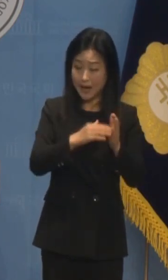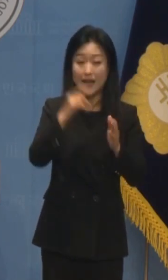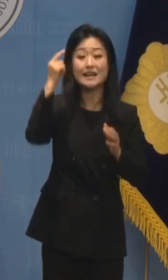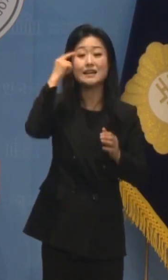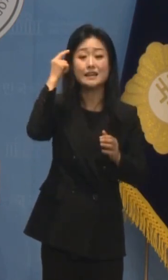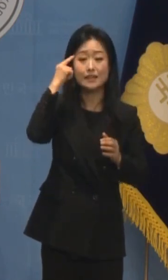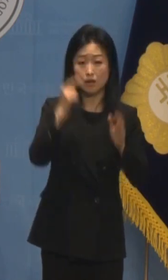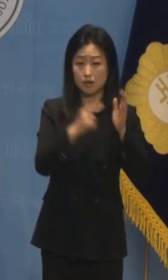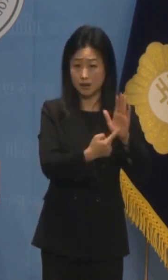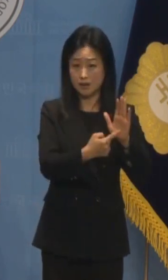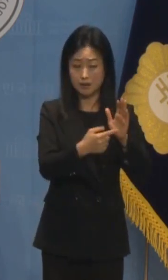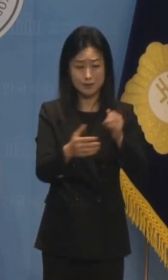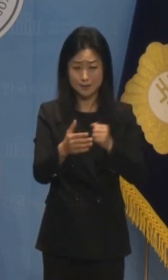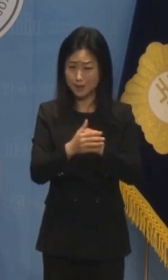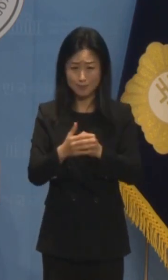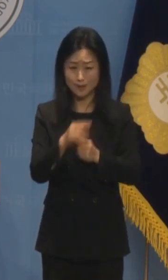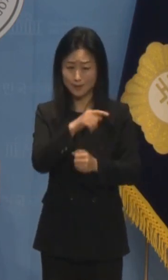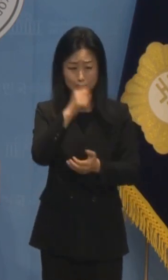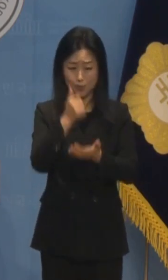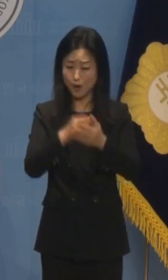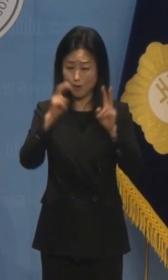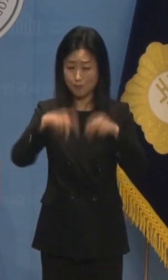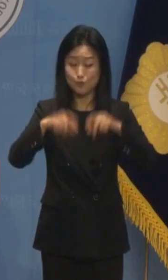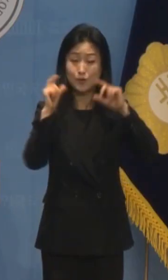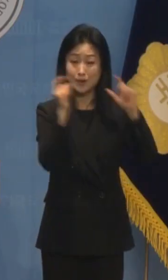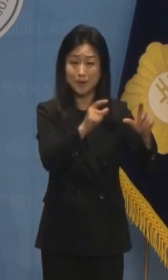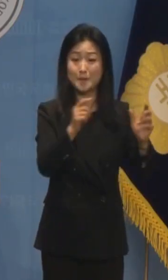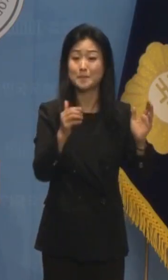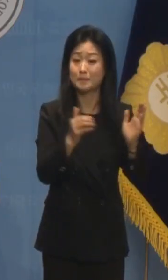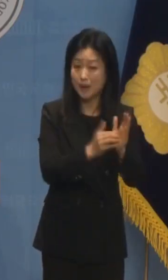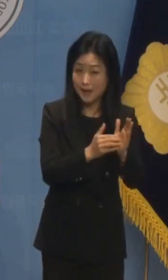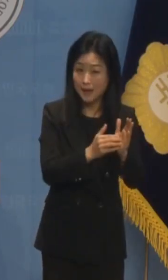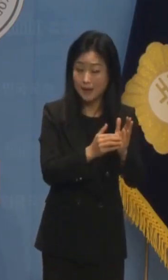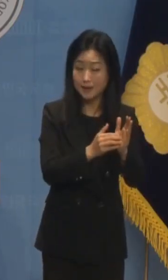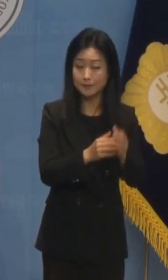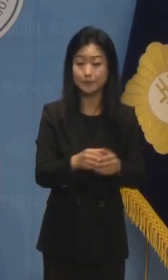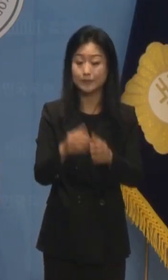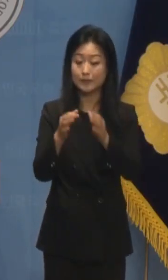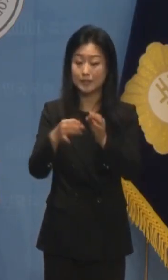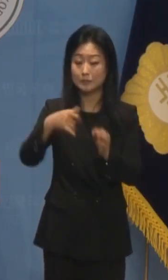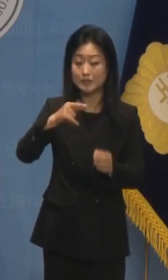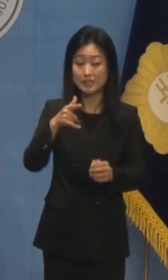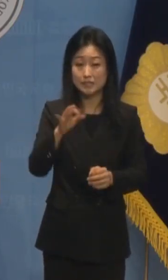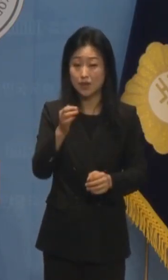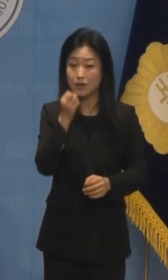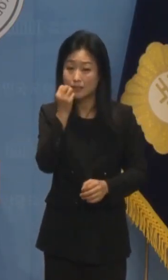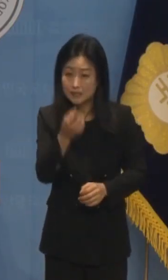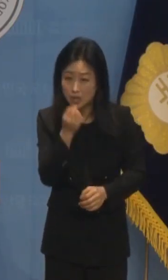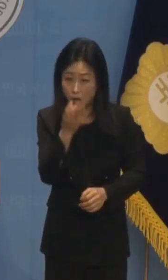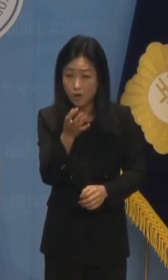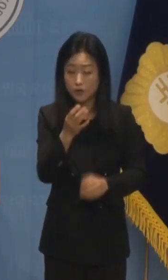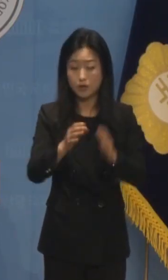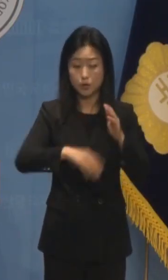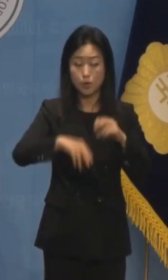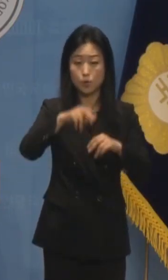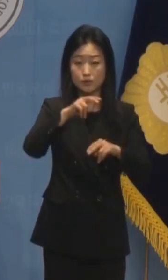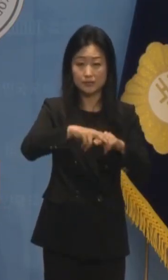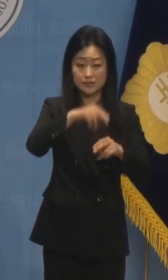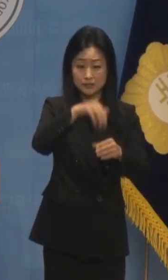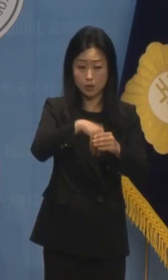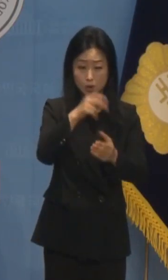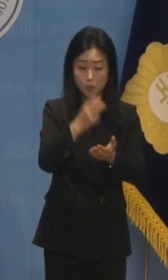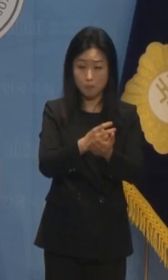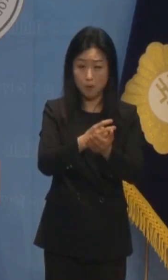의견이므로 법리적으로 무죄였습니다. 따라서 김진성 씨의 증언과 공직선거법